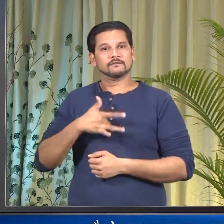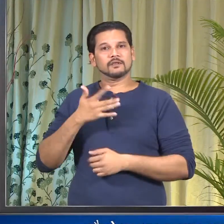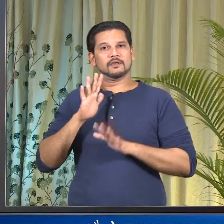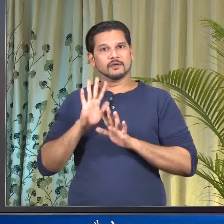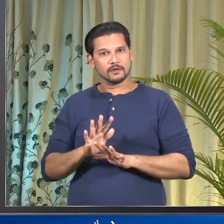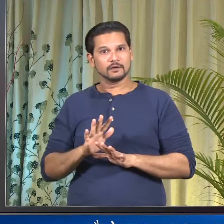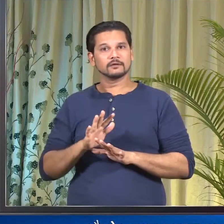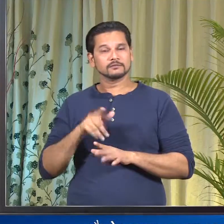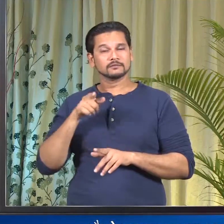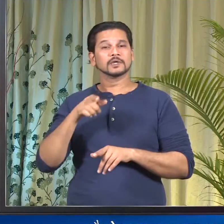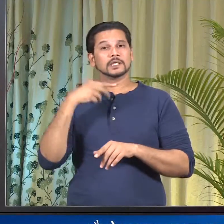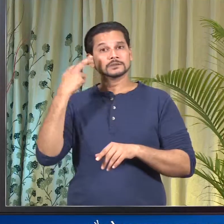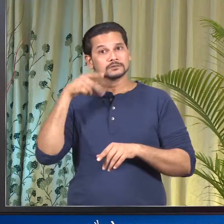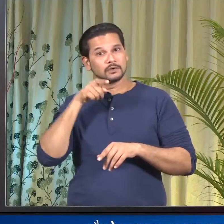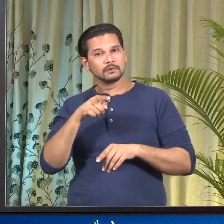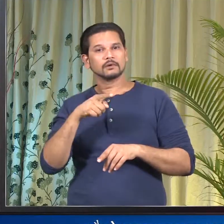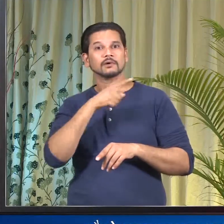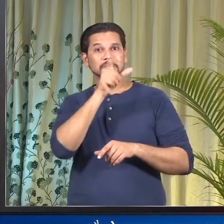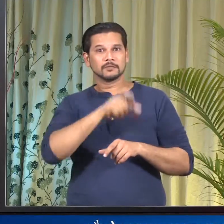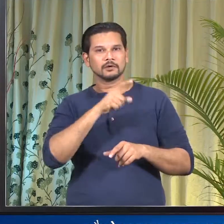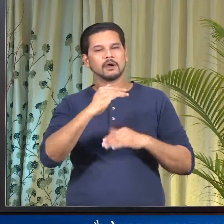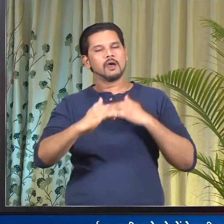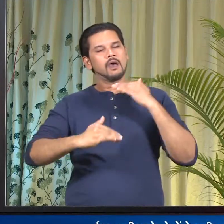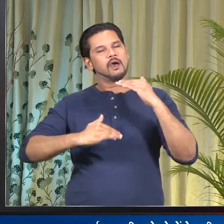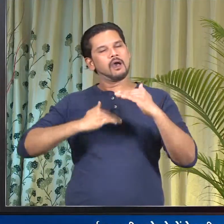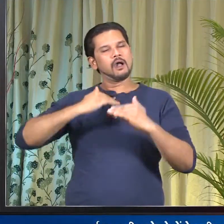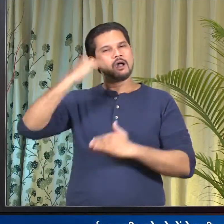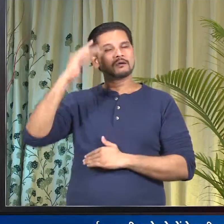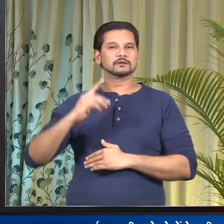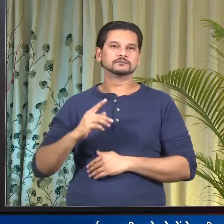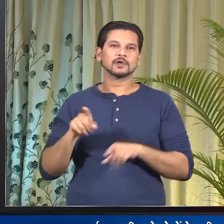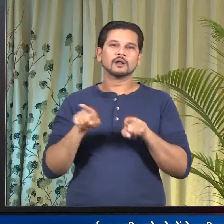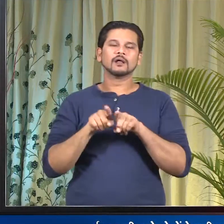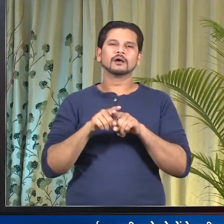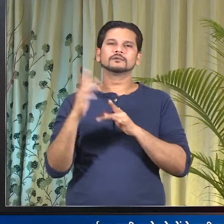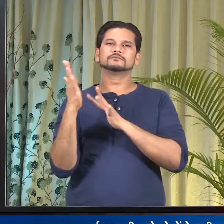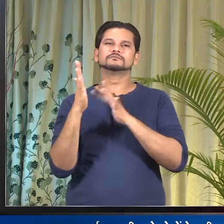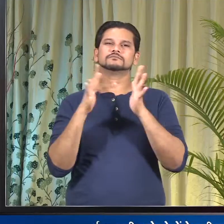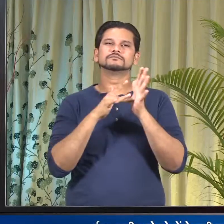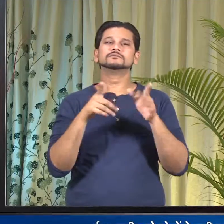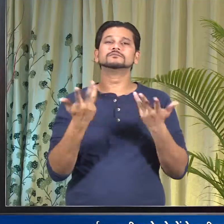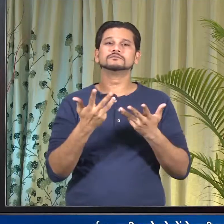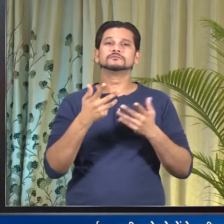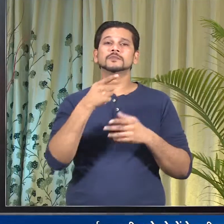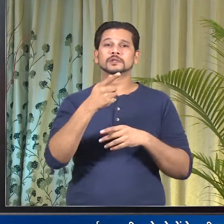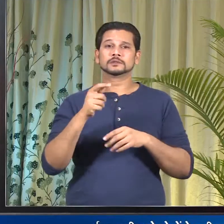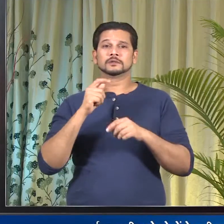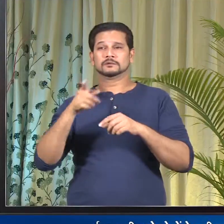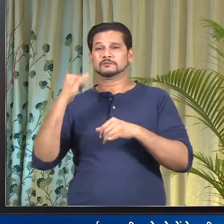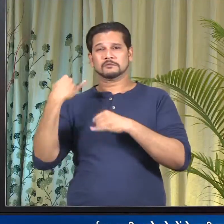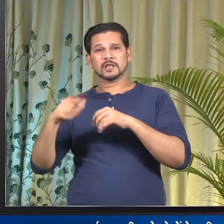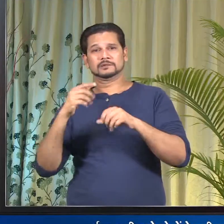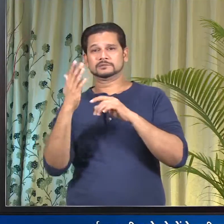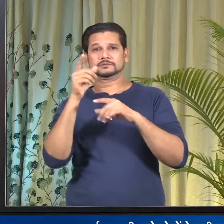समाच में वो इतने बड़े बड़े परिवतन ला सके, इसा मसीग को लोगों ने सुली पर चड़ाया और उन्होंने कहा है